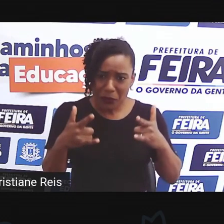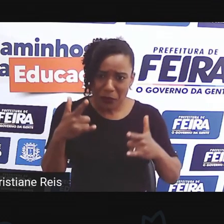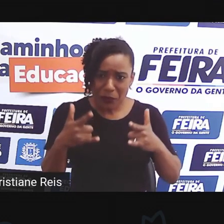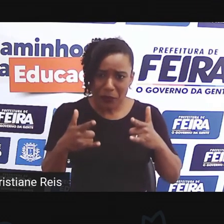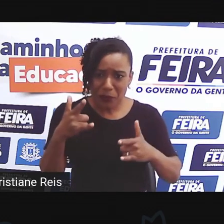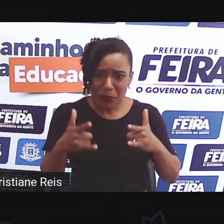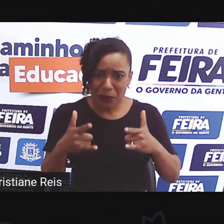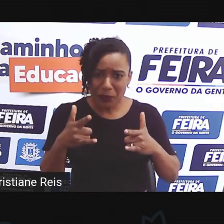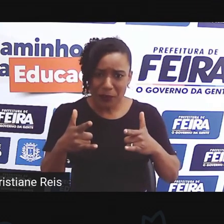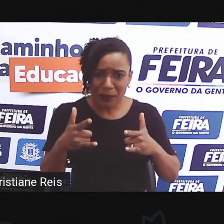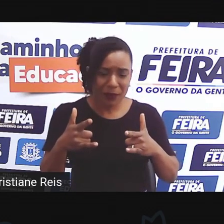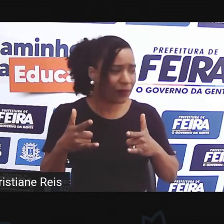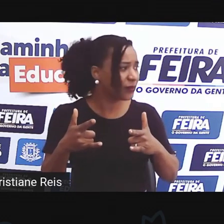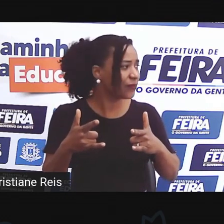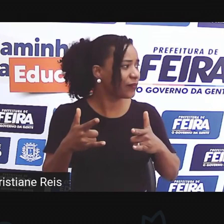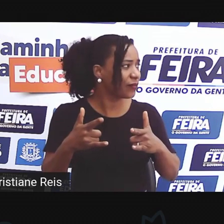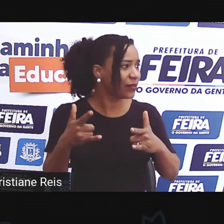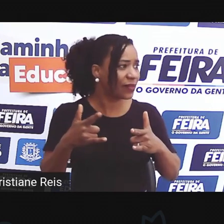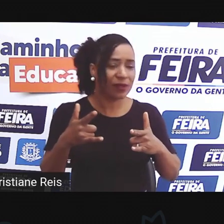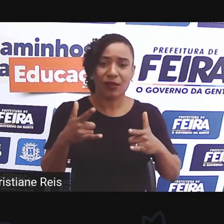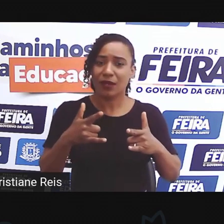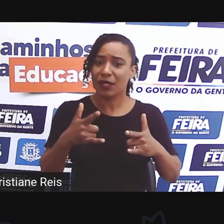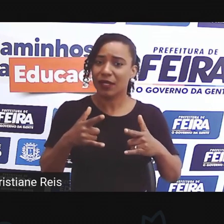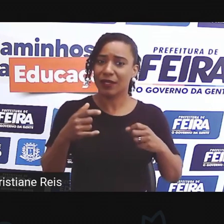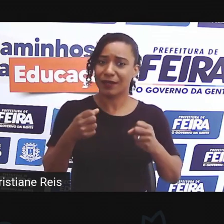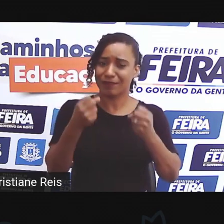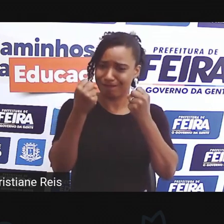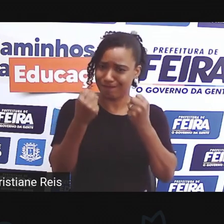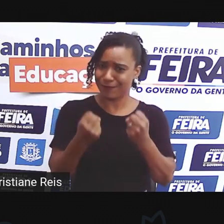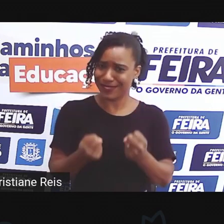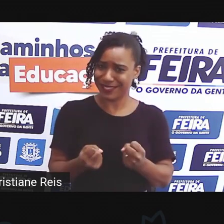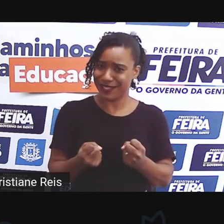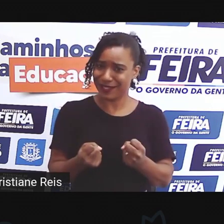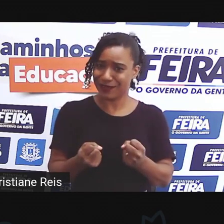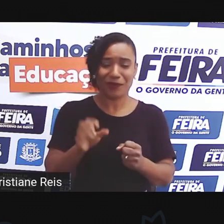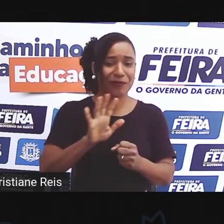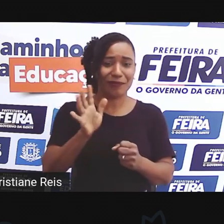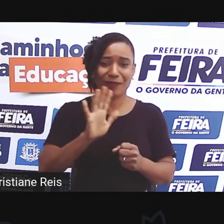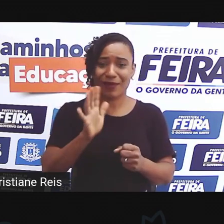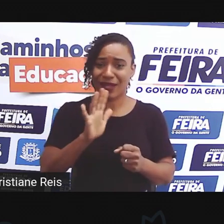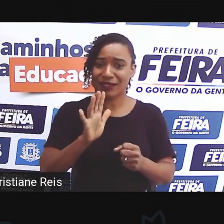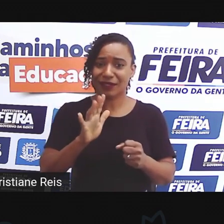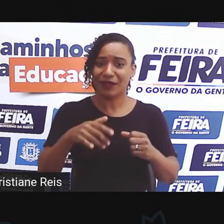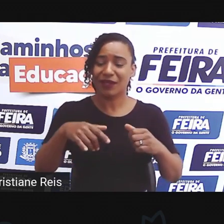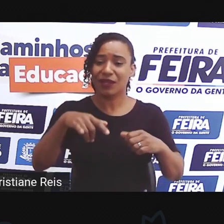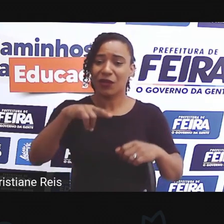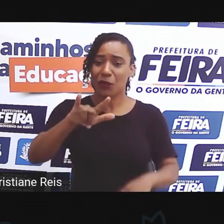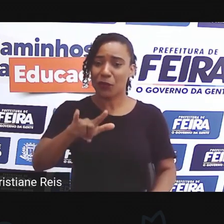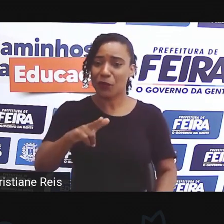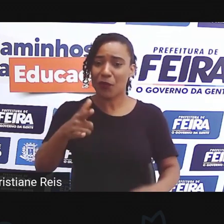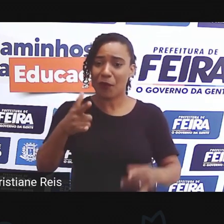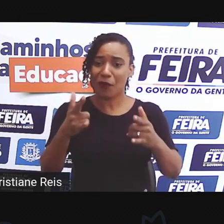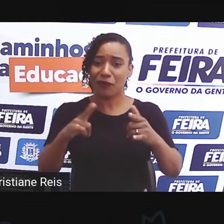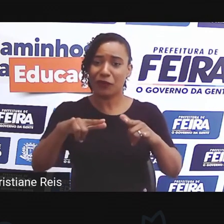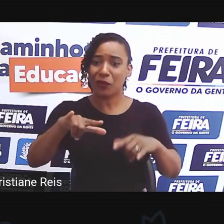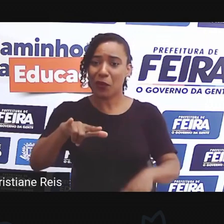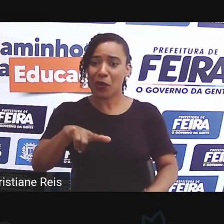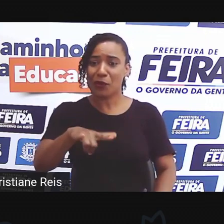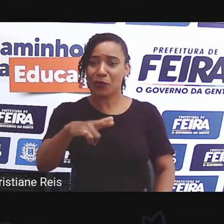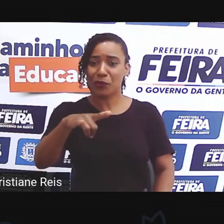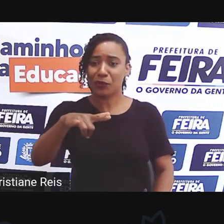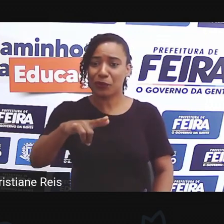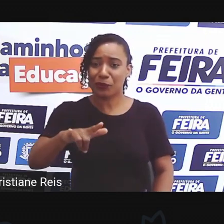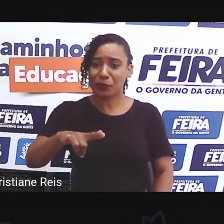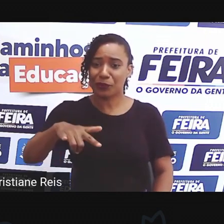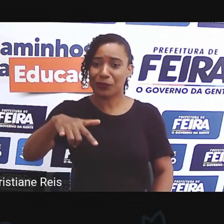Meninada, ele é pesadinho, mas ele não afundou. Ele ficou, ó, em cima, boiando na